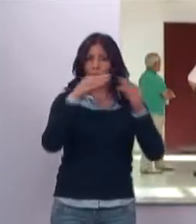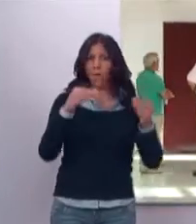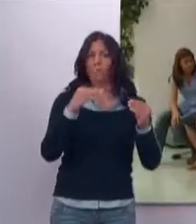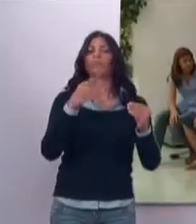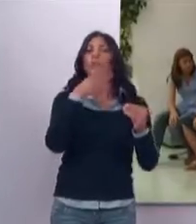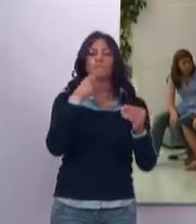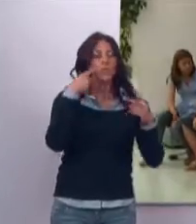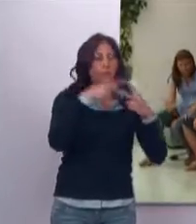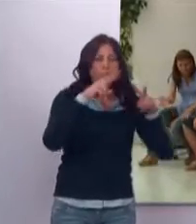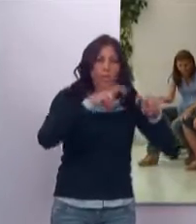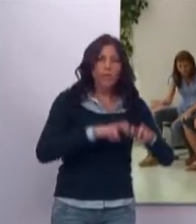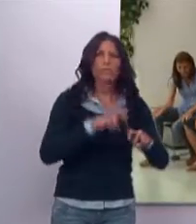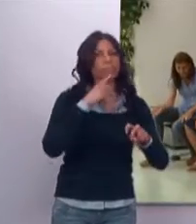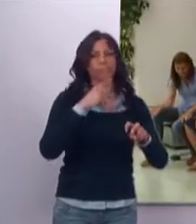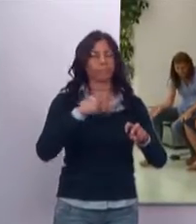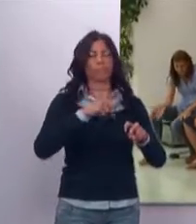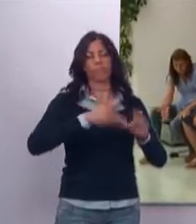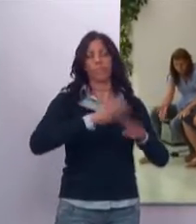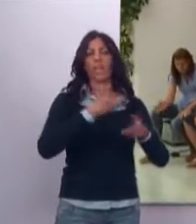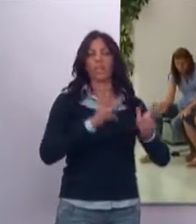información ao ente municipal.